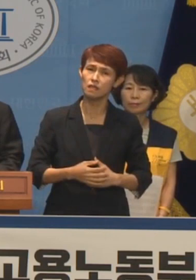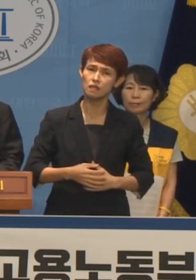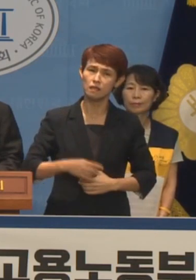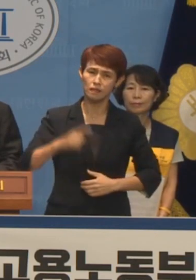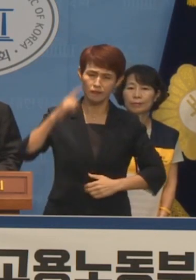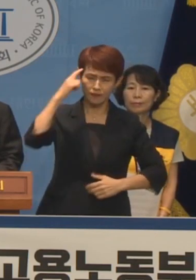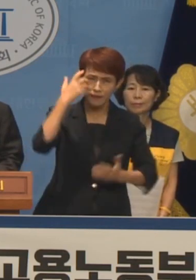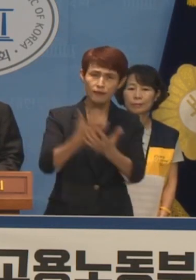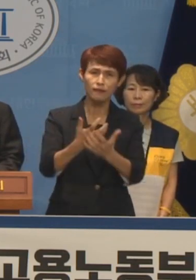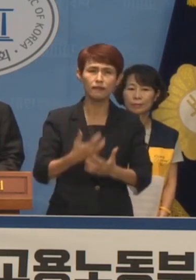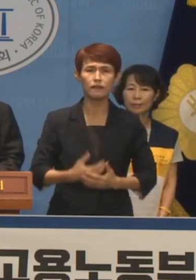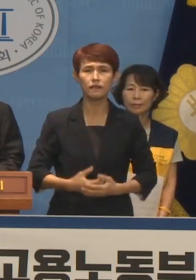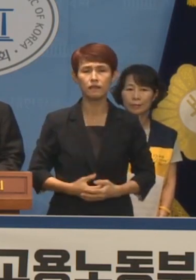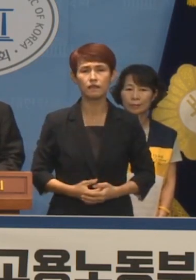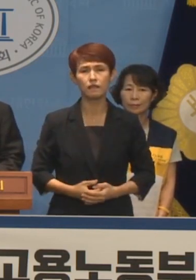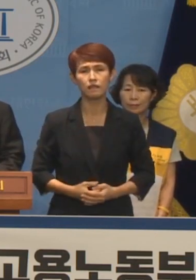있습니까?